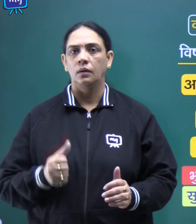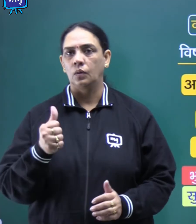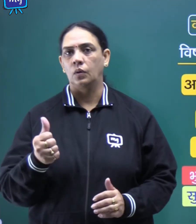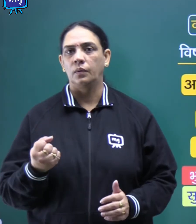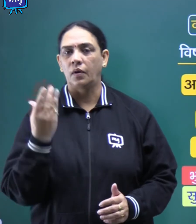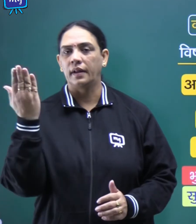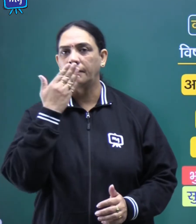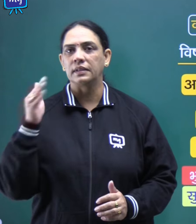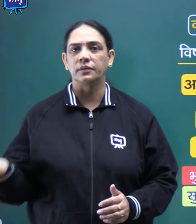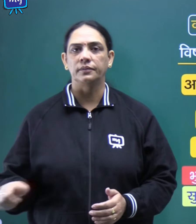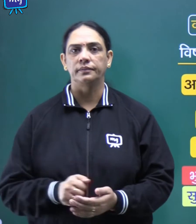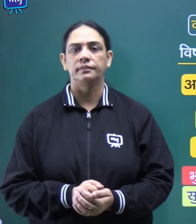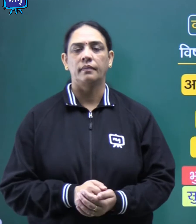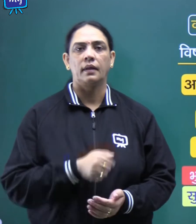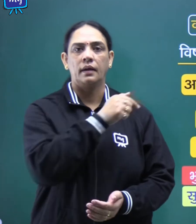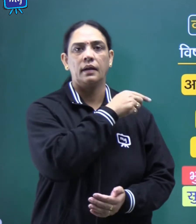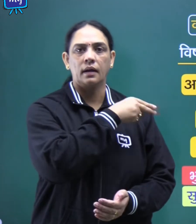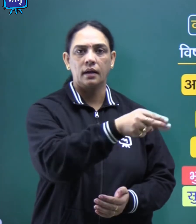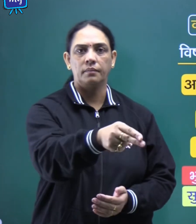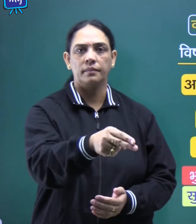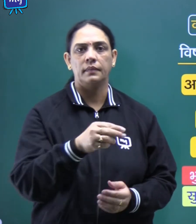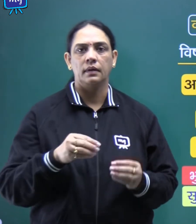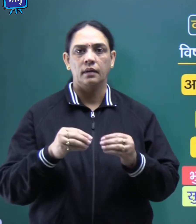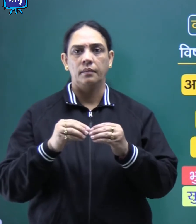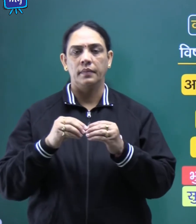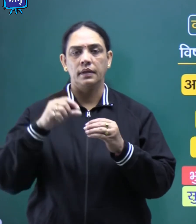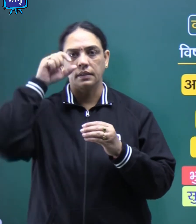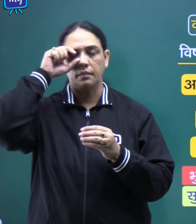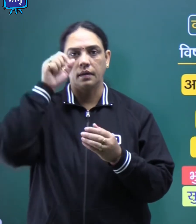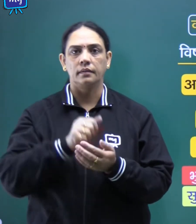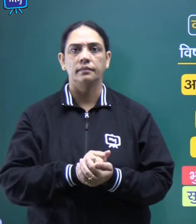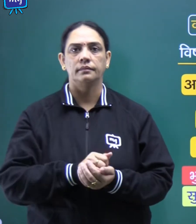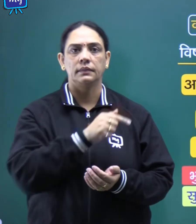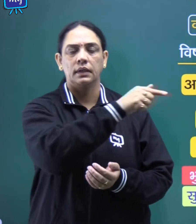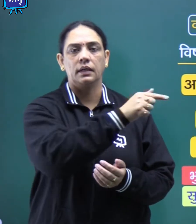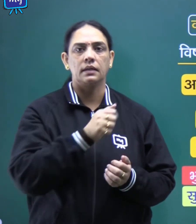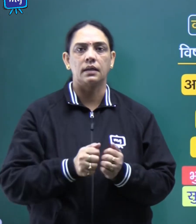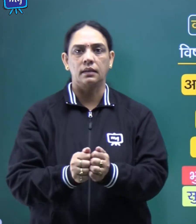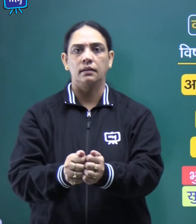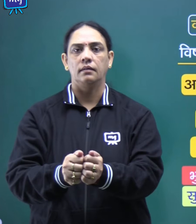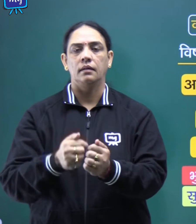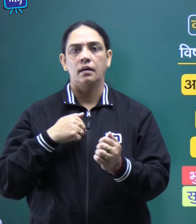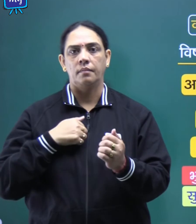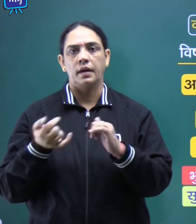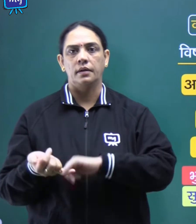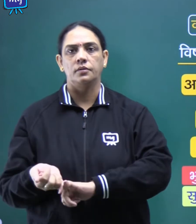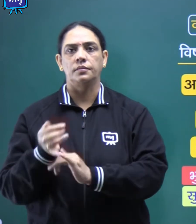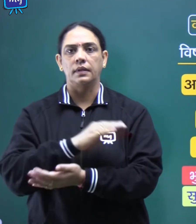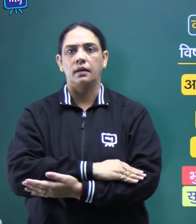गुड मॉर्निंग बच्चों। मेरा नाम भुवनेश शर्मा, मेरे साथ सुष्मिता